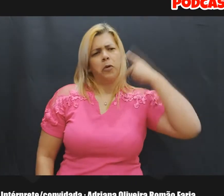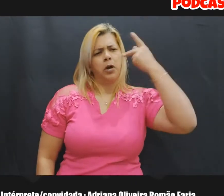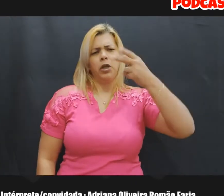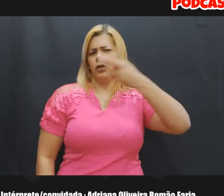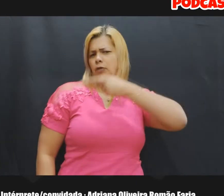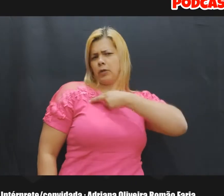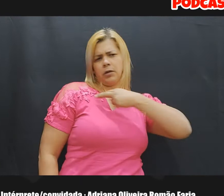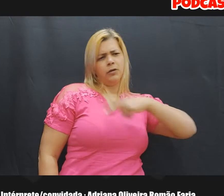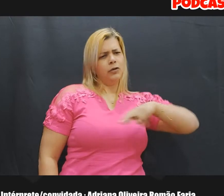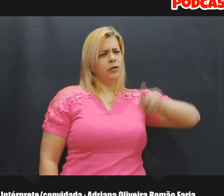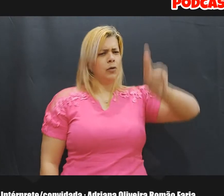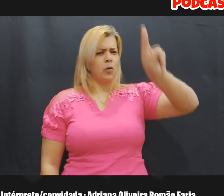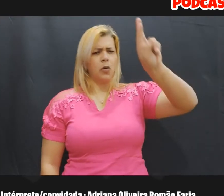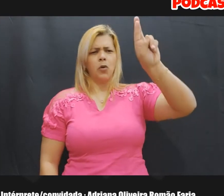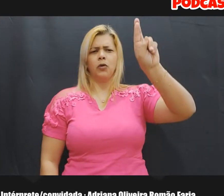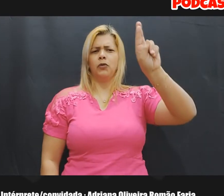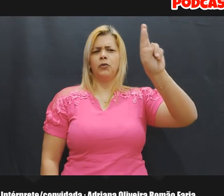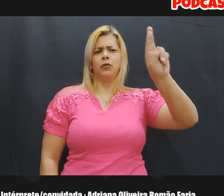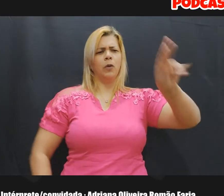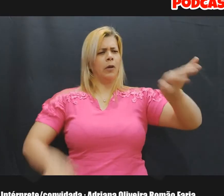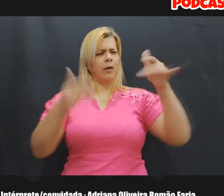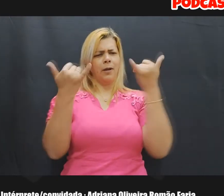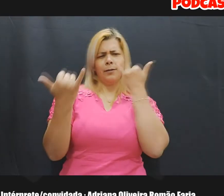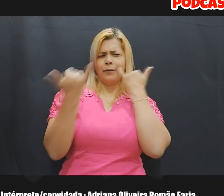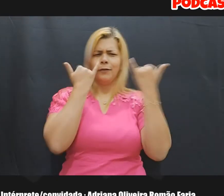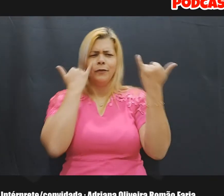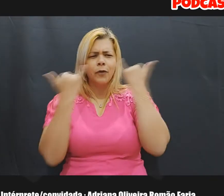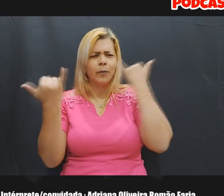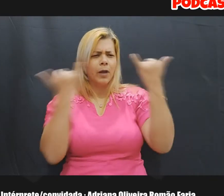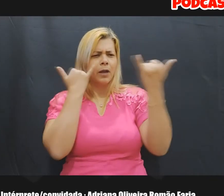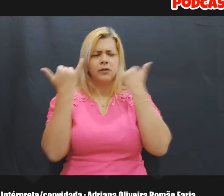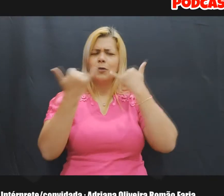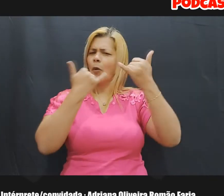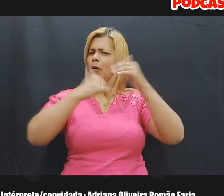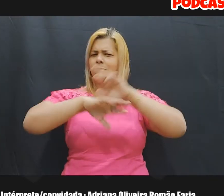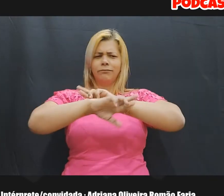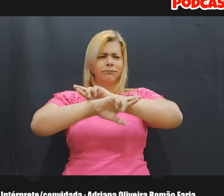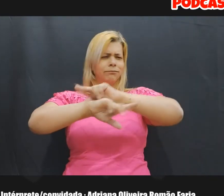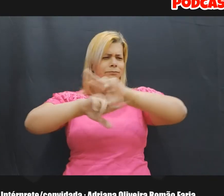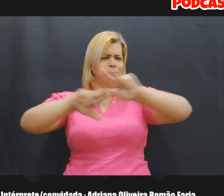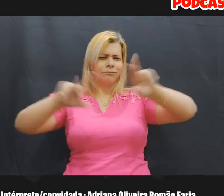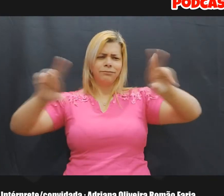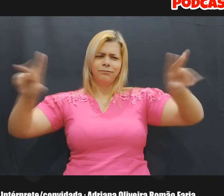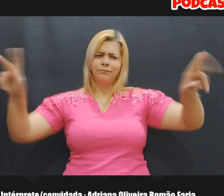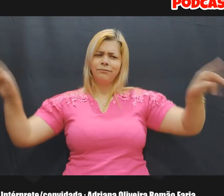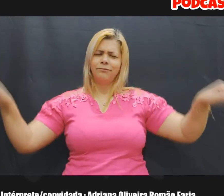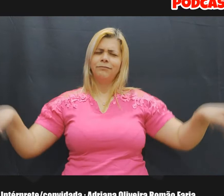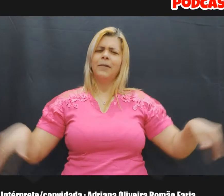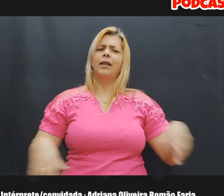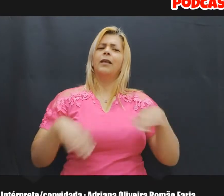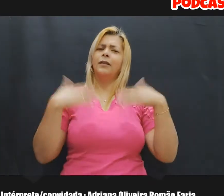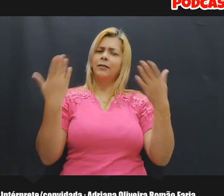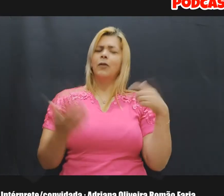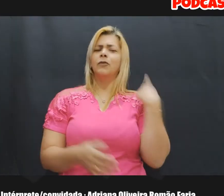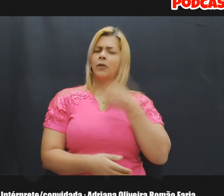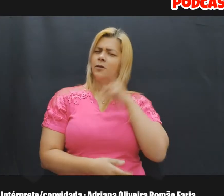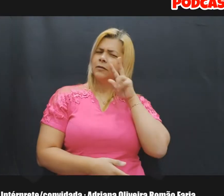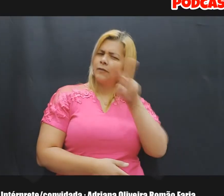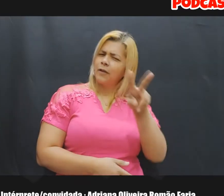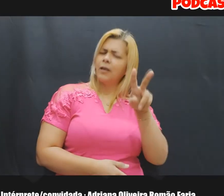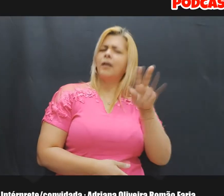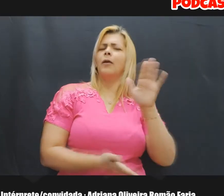no contexto de notícias em geral, e tem sido cada vez mais comum encontrar o intérprete de Libras ali,